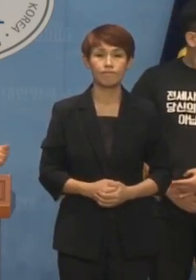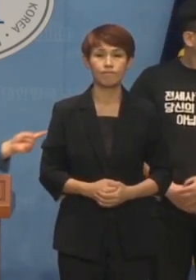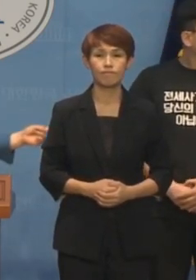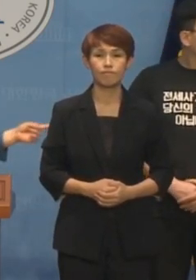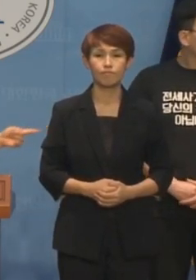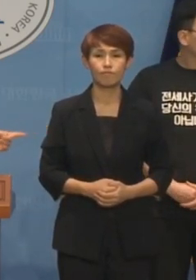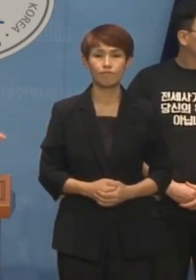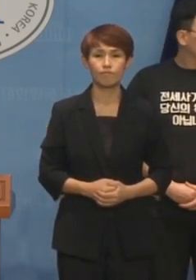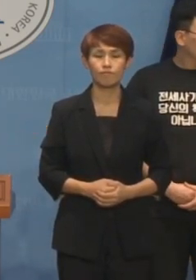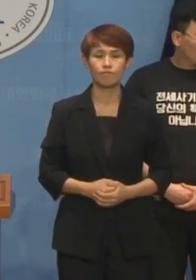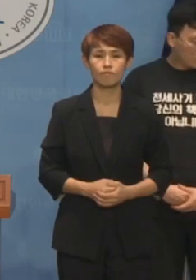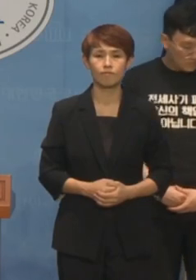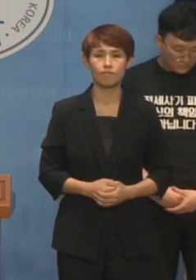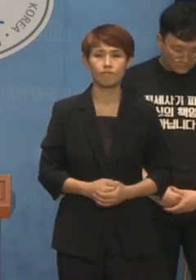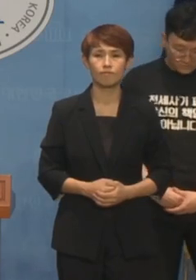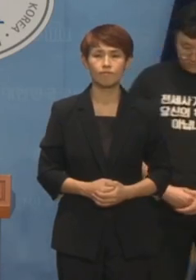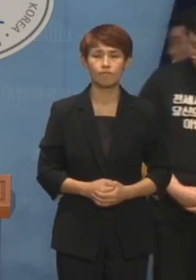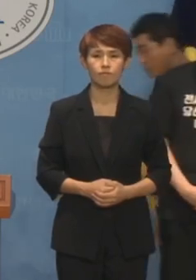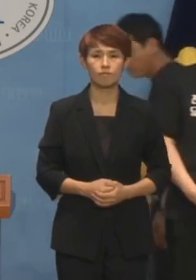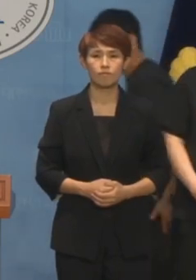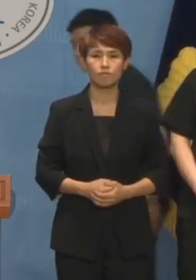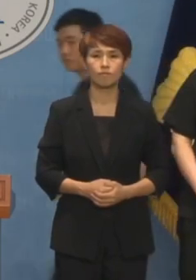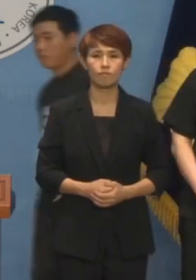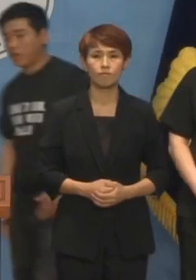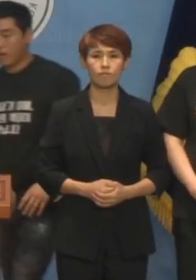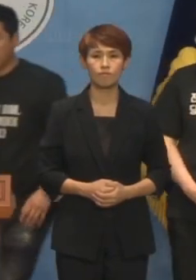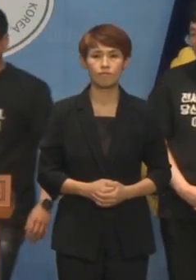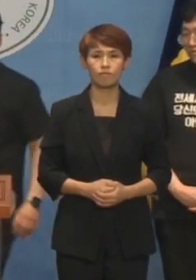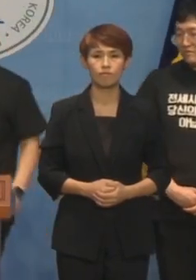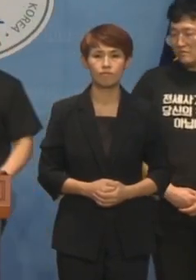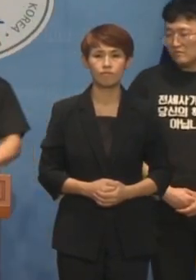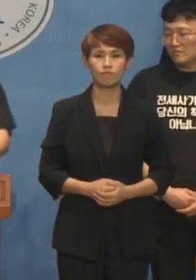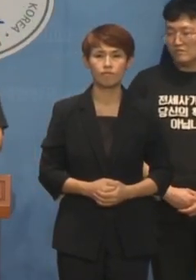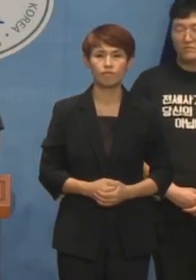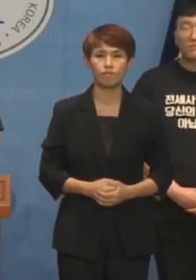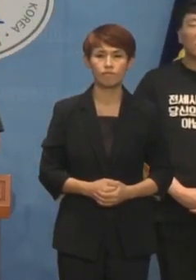그 신탁 시한 법원 얘기하세요.